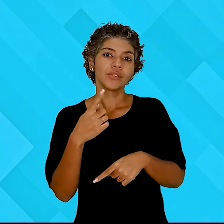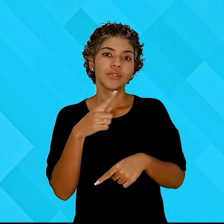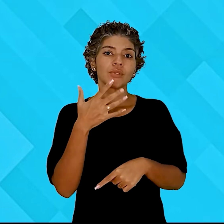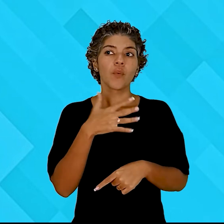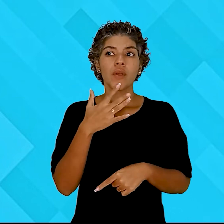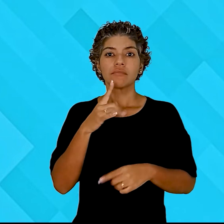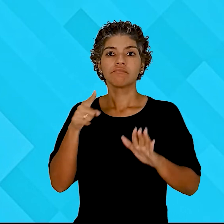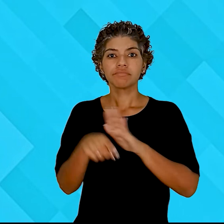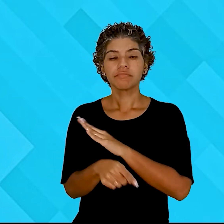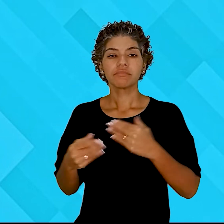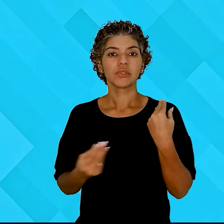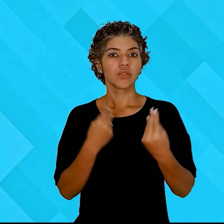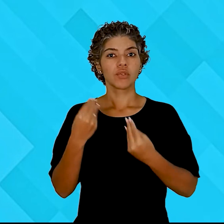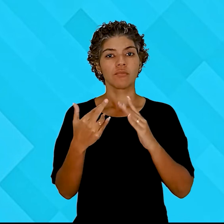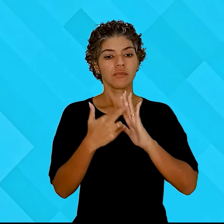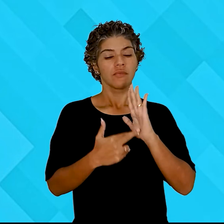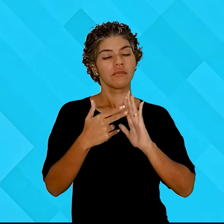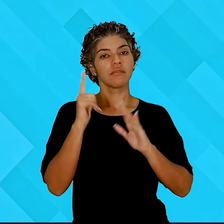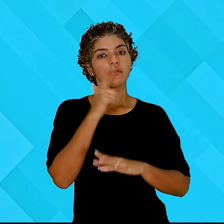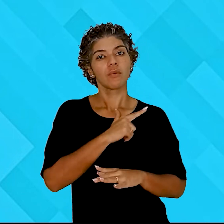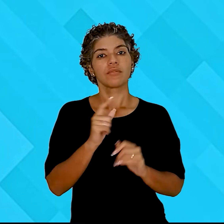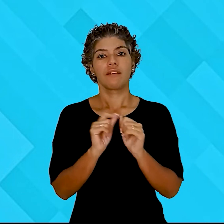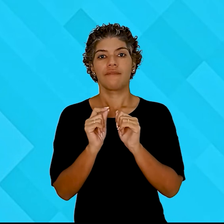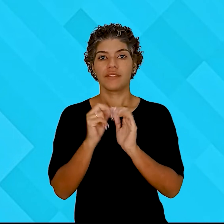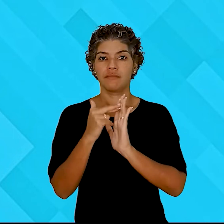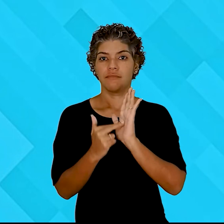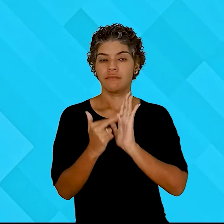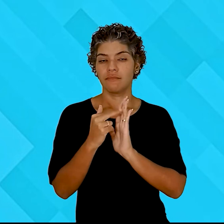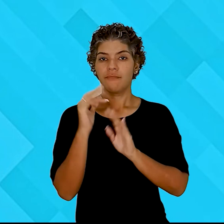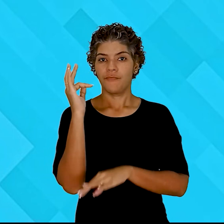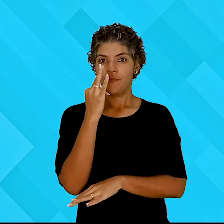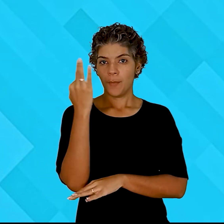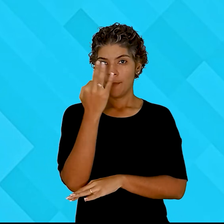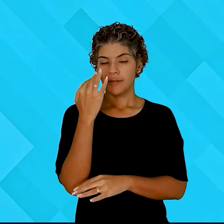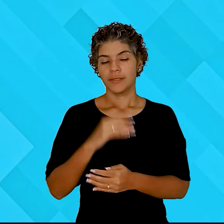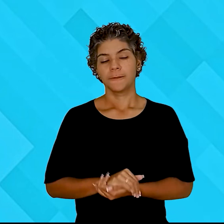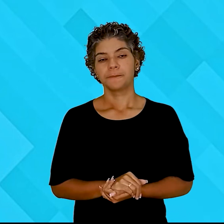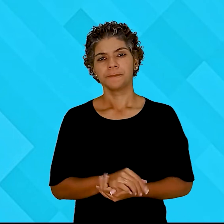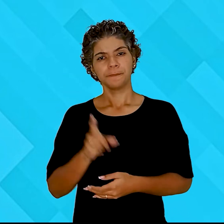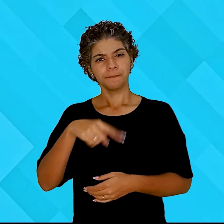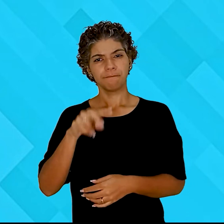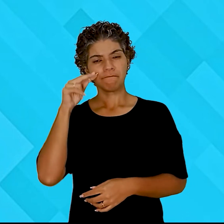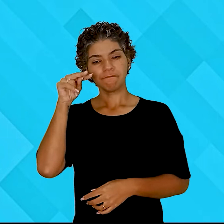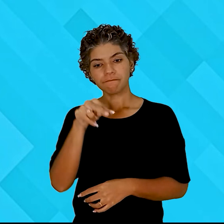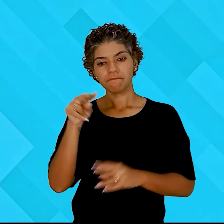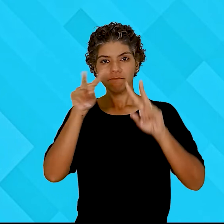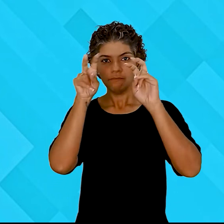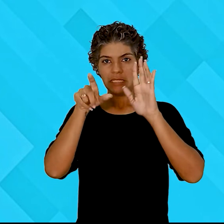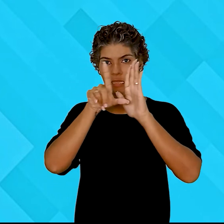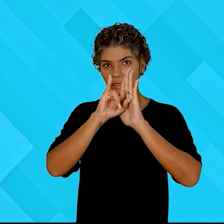os parâmetros que estão regulando essa profissão. Quando a gente vai olhar para o cenário das